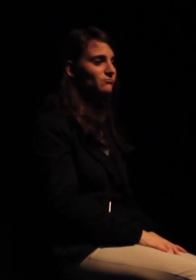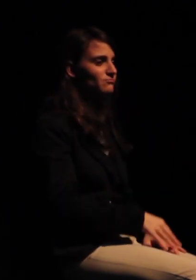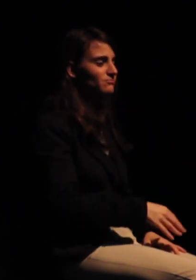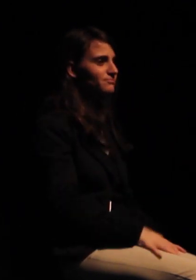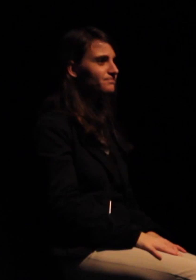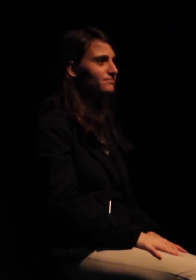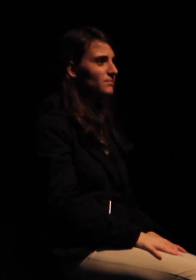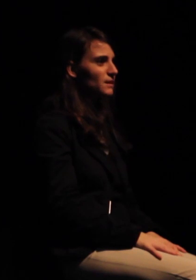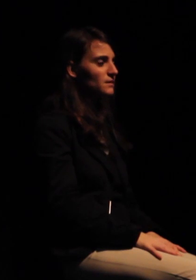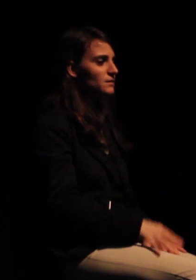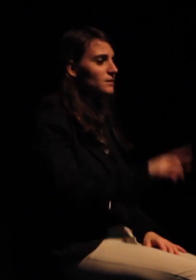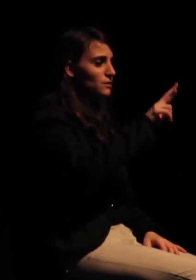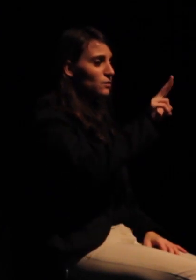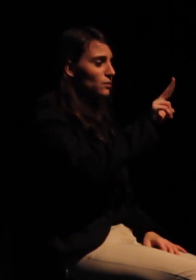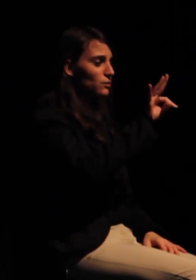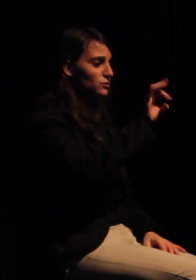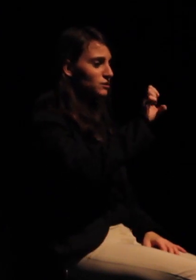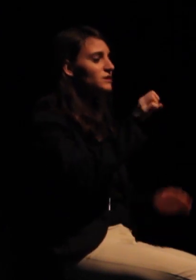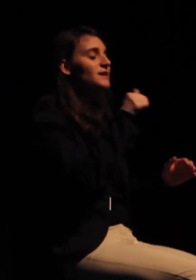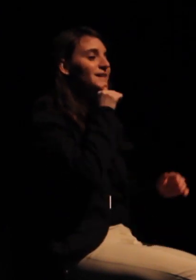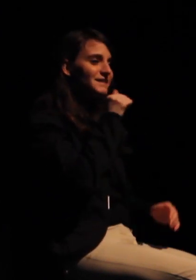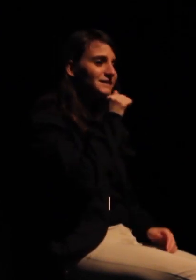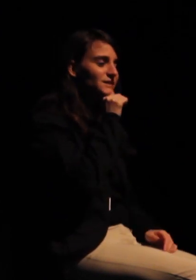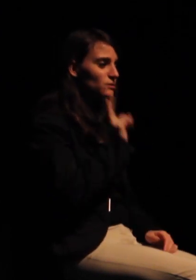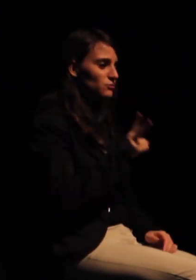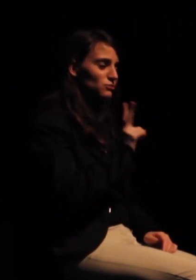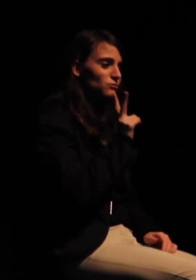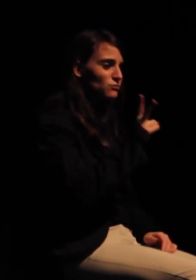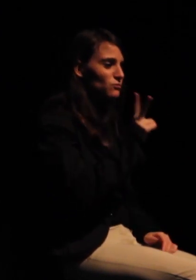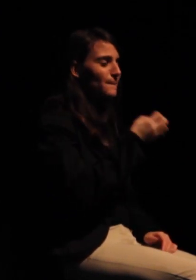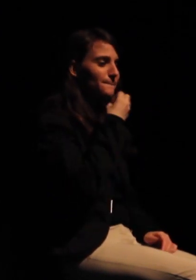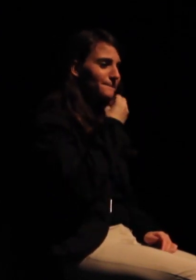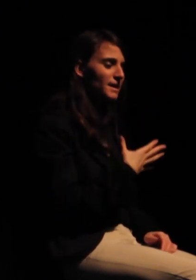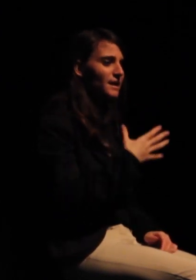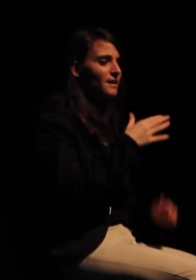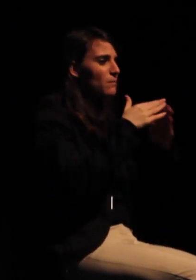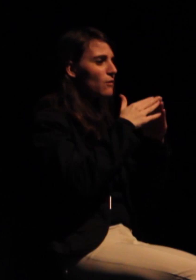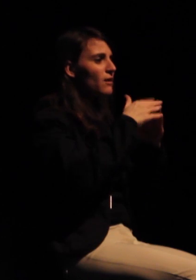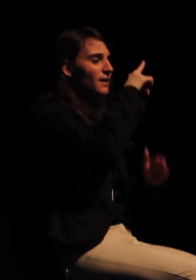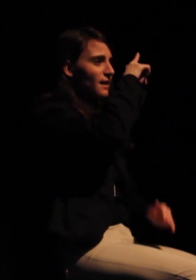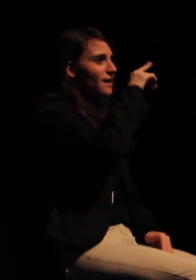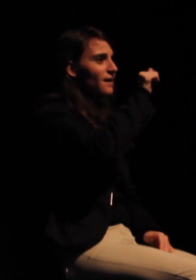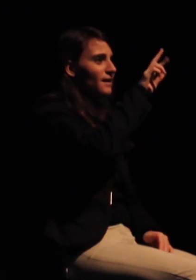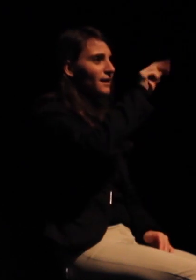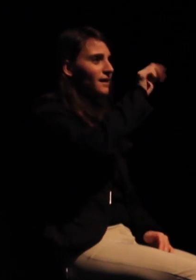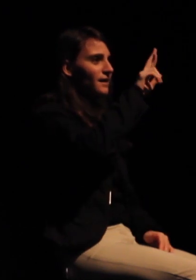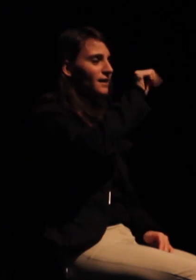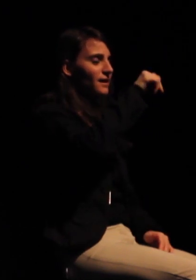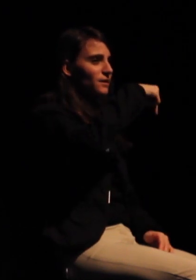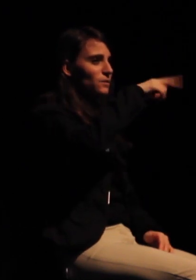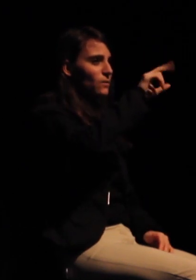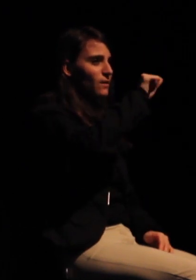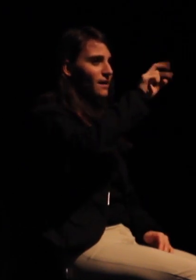E a Ruth está viva ainda em Araraquara. Já ultrapassou os 90 e muito. Acontece que